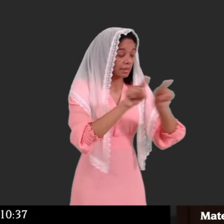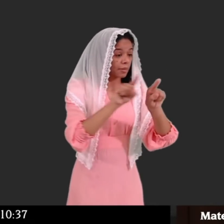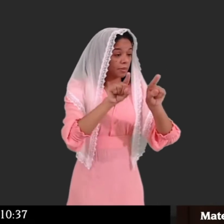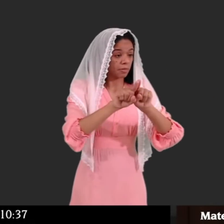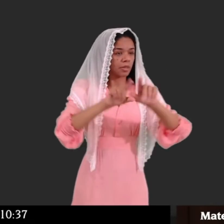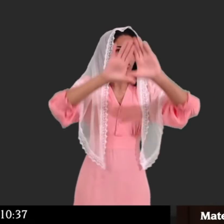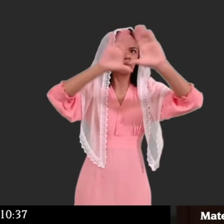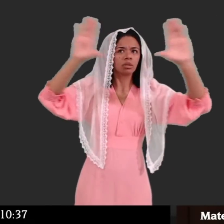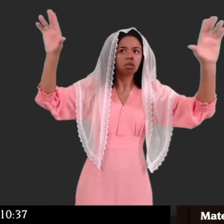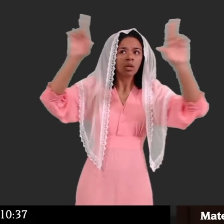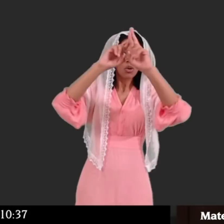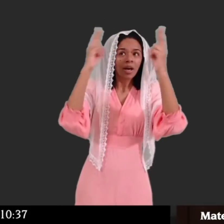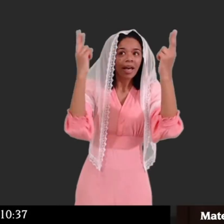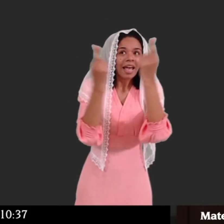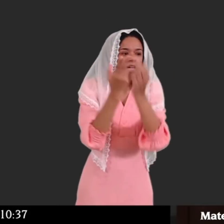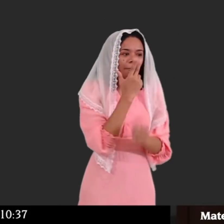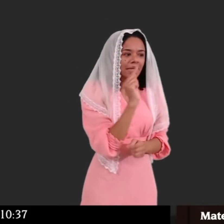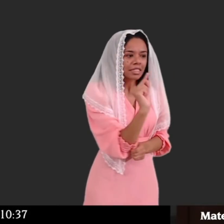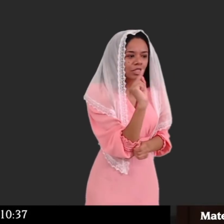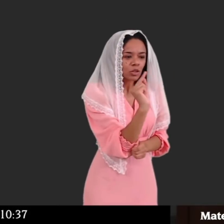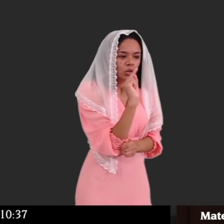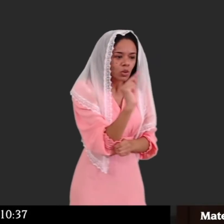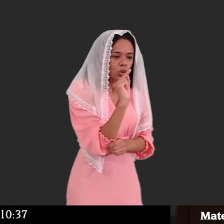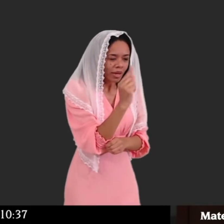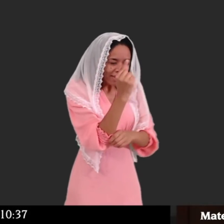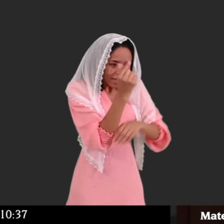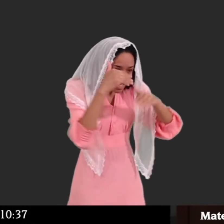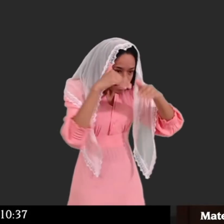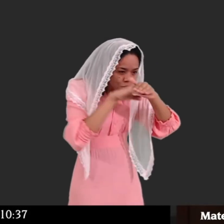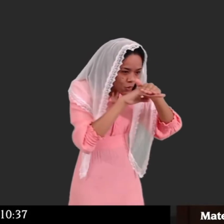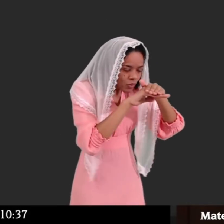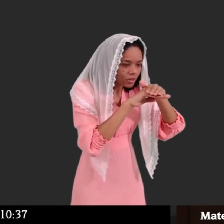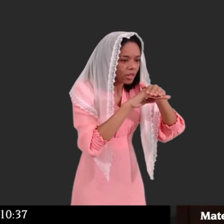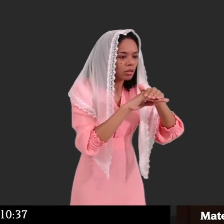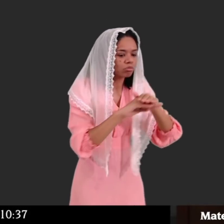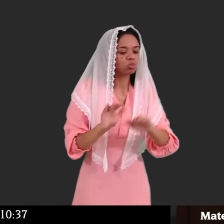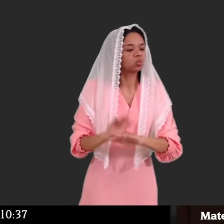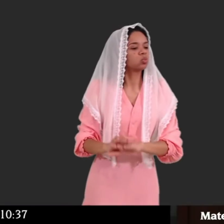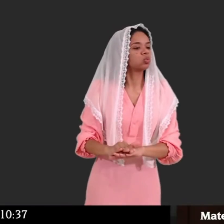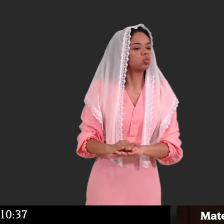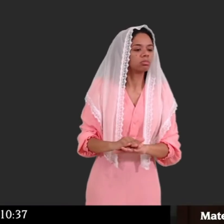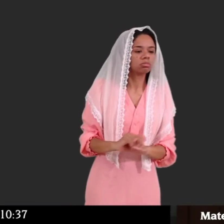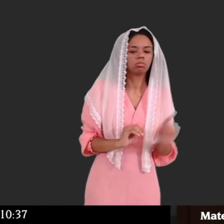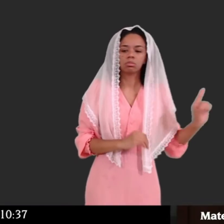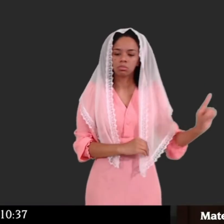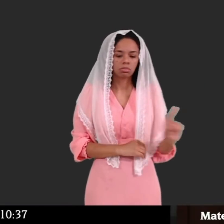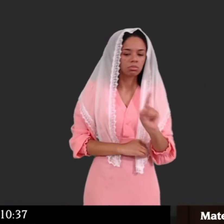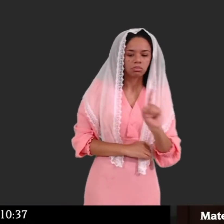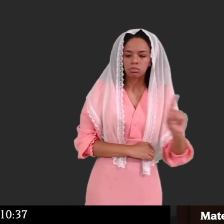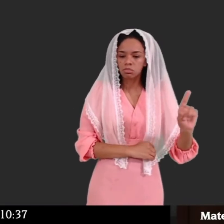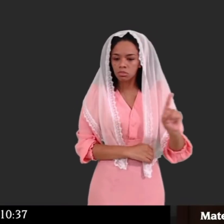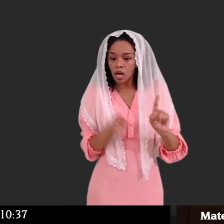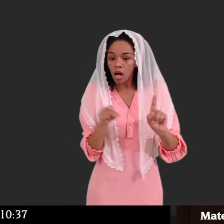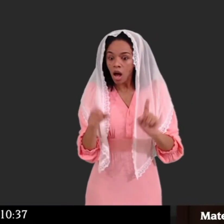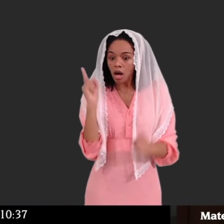semelhante a um tesouro escondido no campo, que um homem achou, escondeu. e pelo gozo dele vai, vende